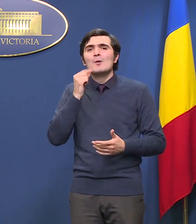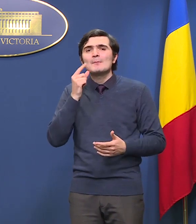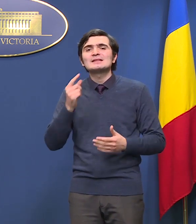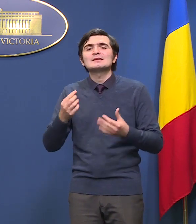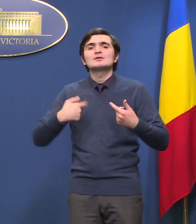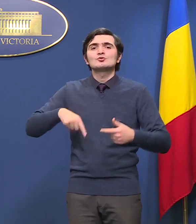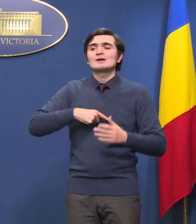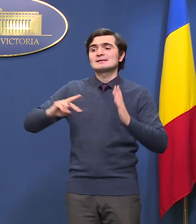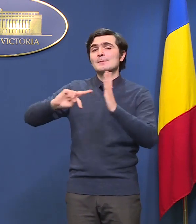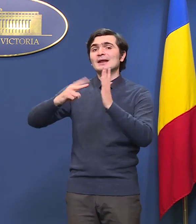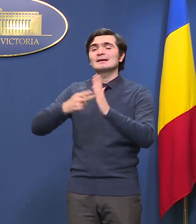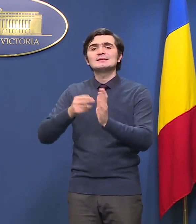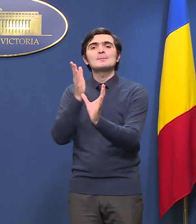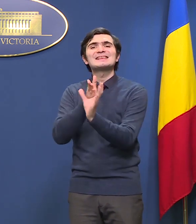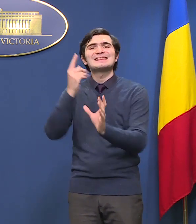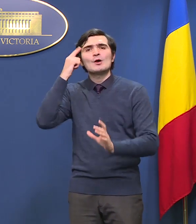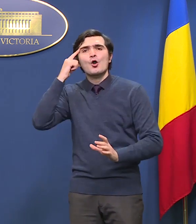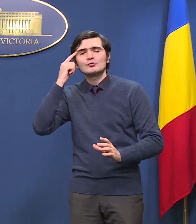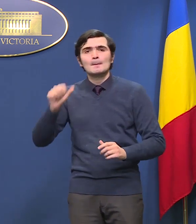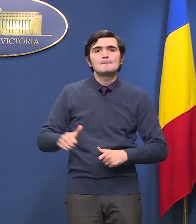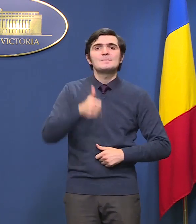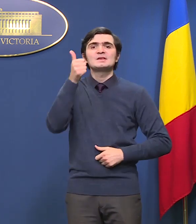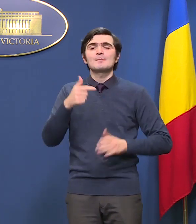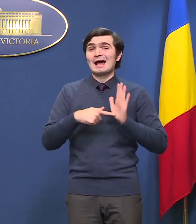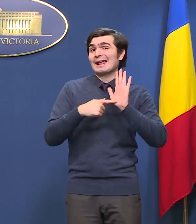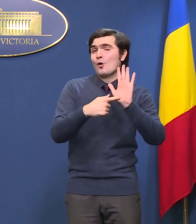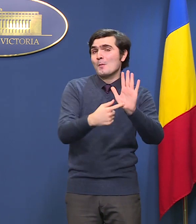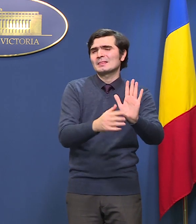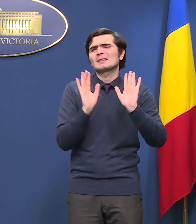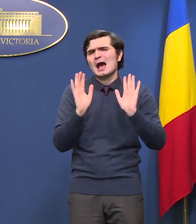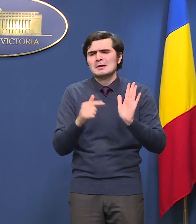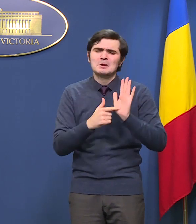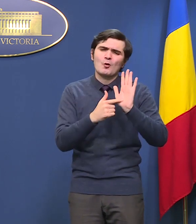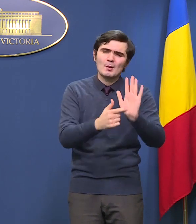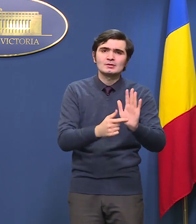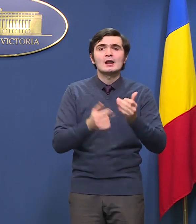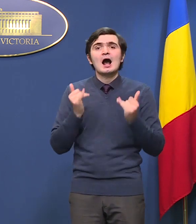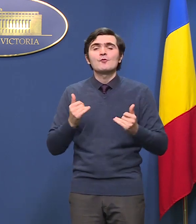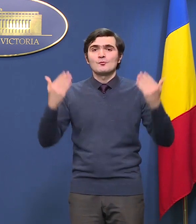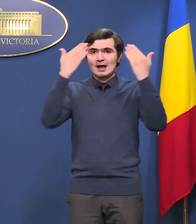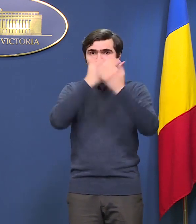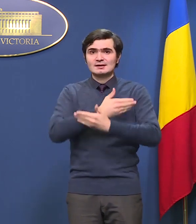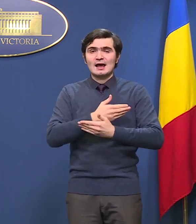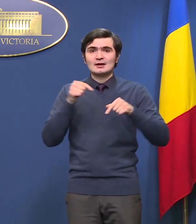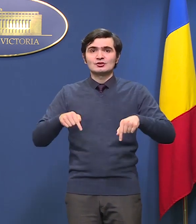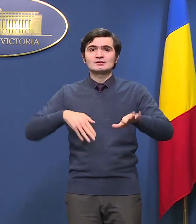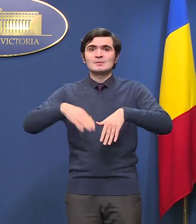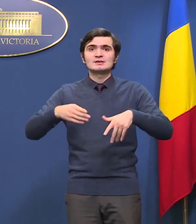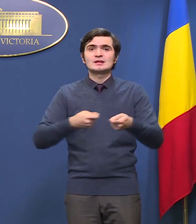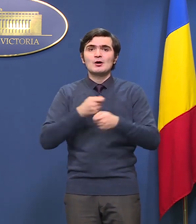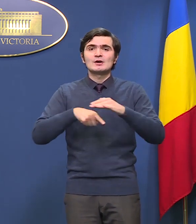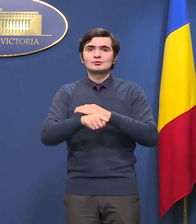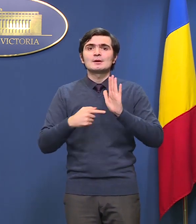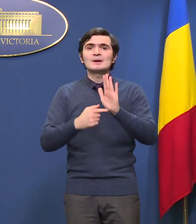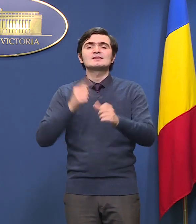oamenilor. Am dat recomandarea, după care, prin ordonanța care va fi prezentată în seara asta de Ministerul Afacerilor